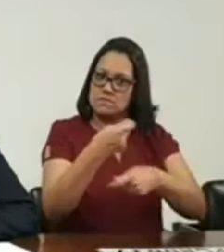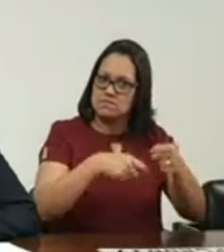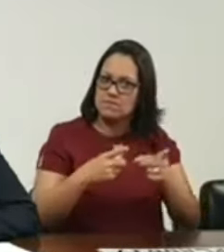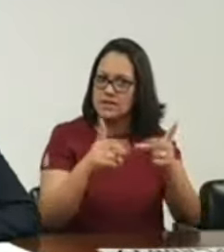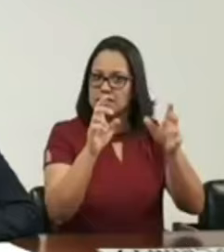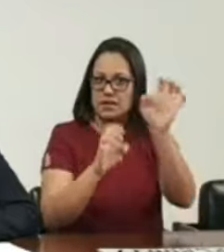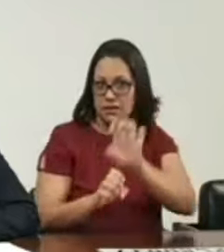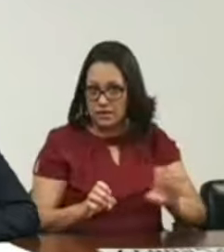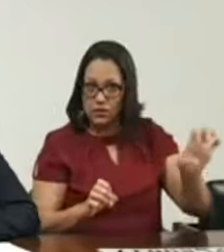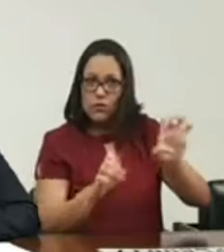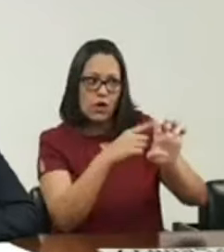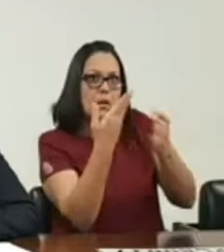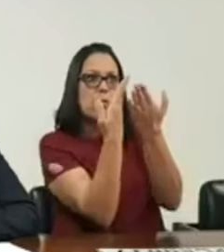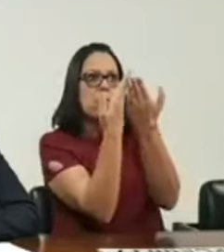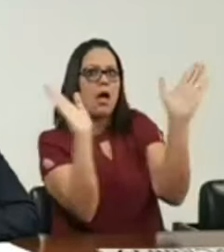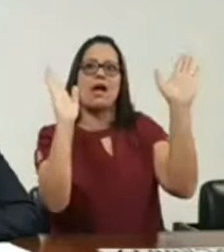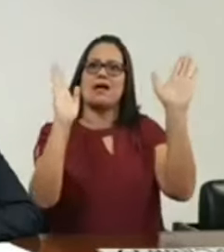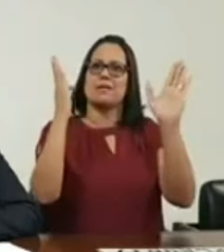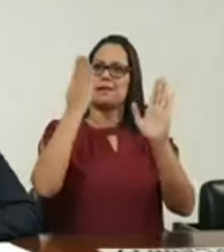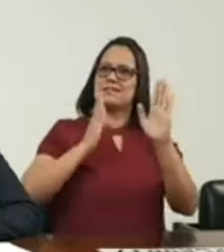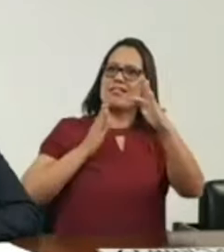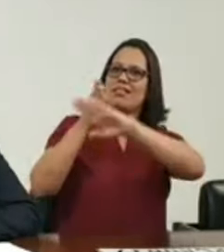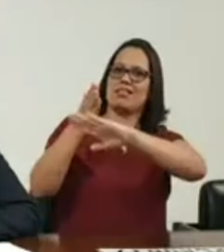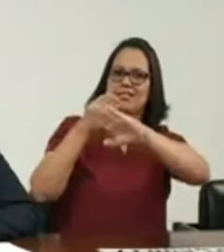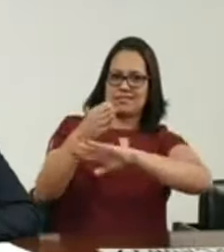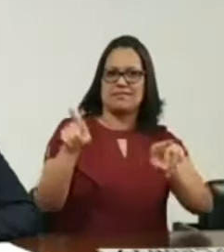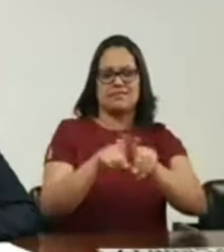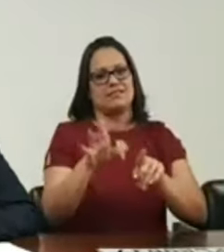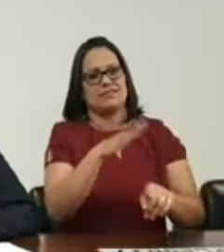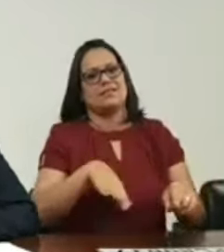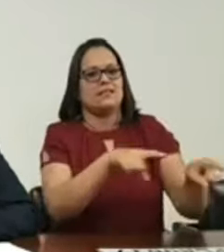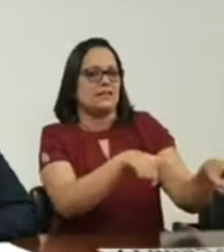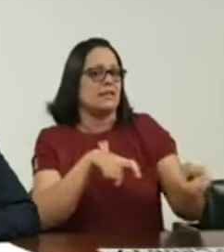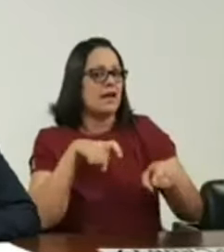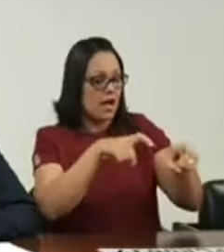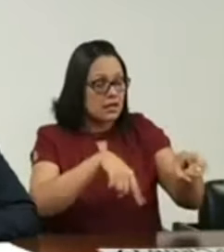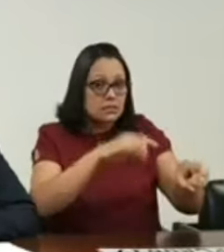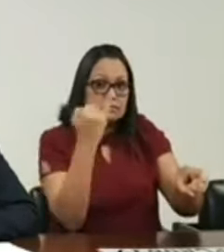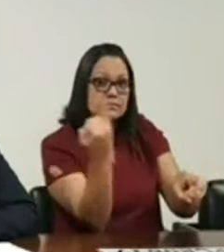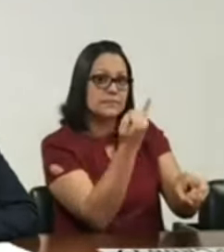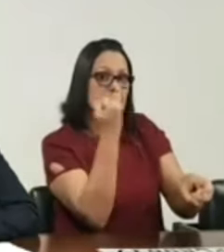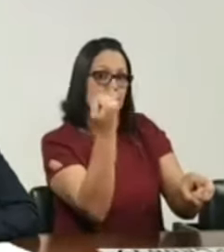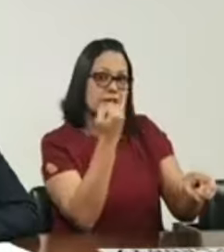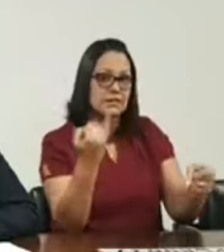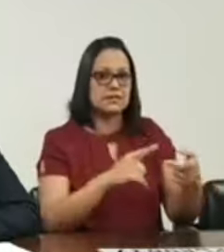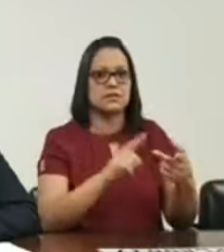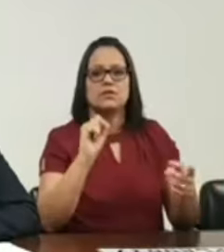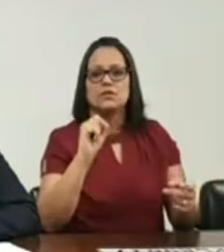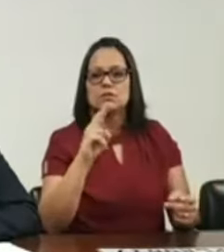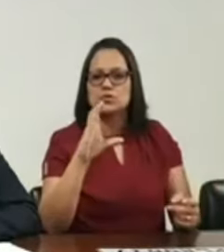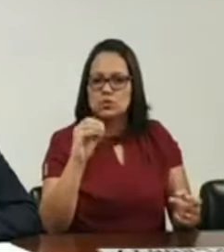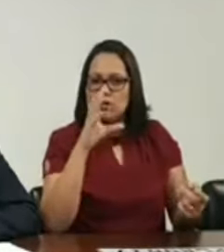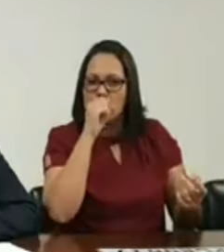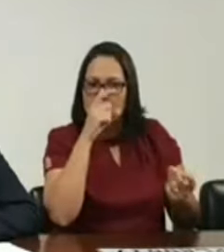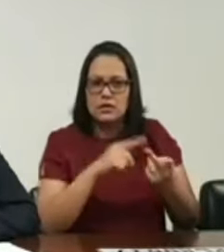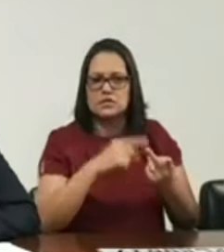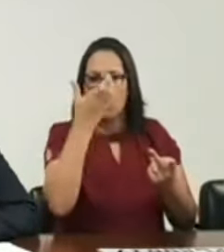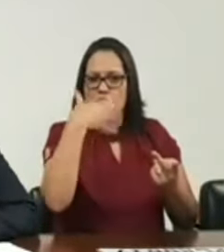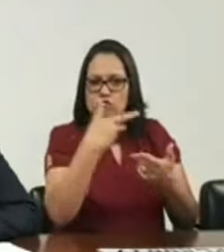europeu e na pauta agrícola, setores importantíssimos para o nosso agro, suco de laranja,